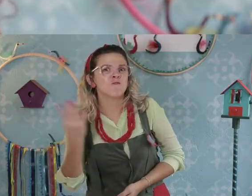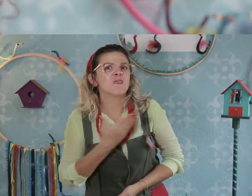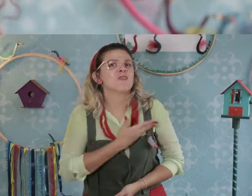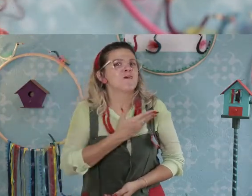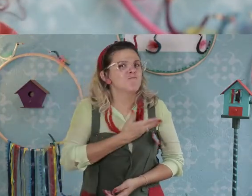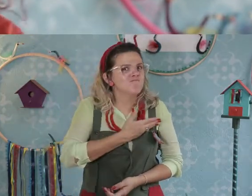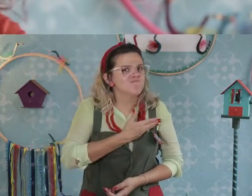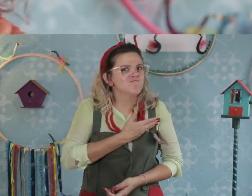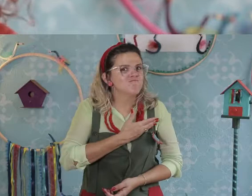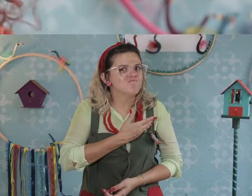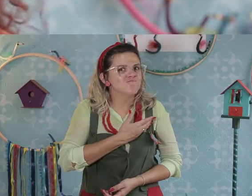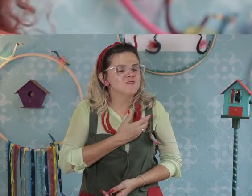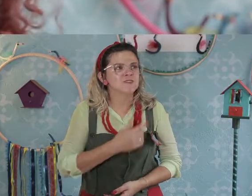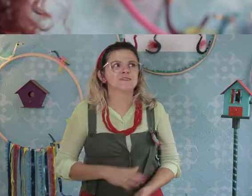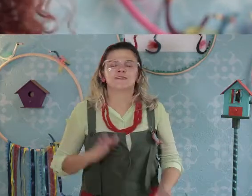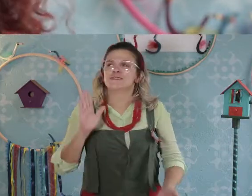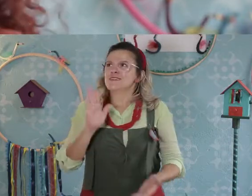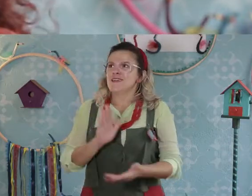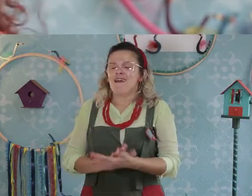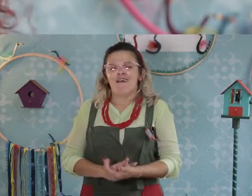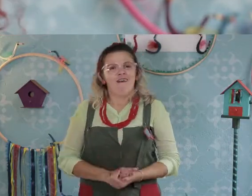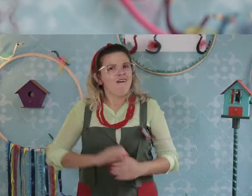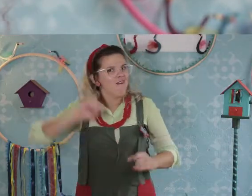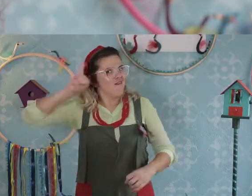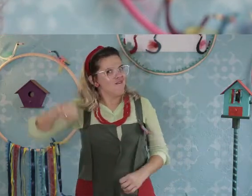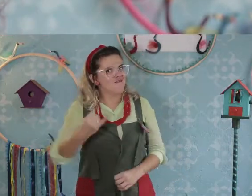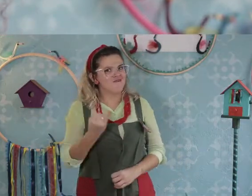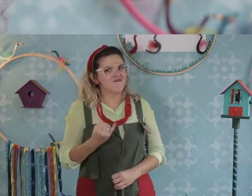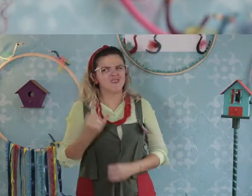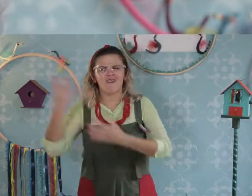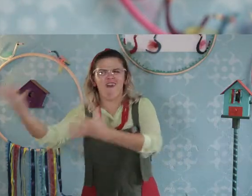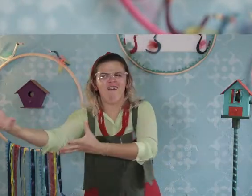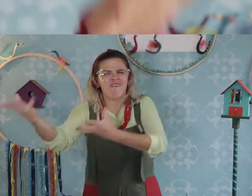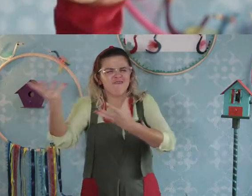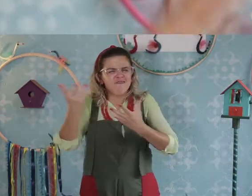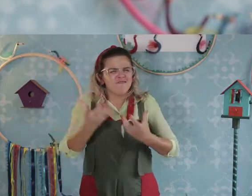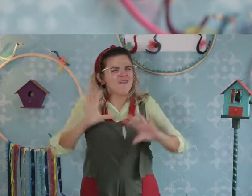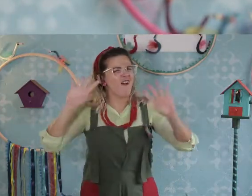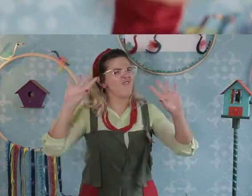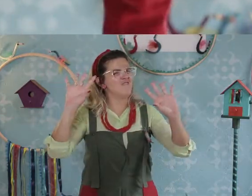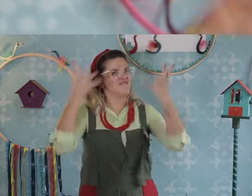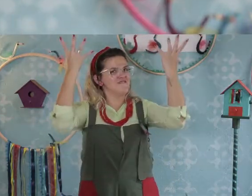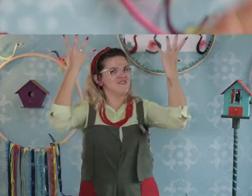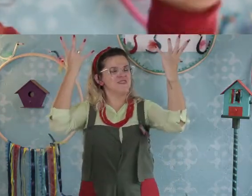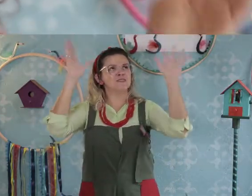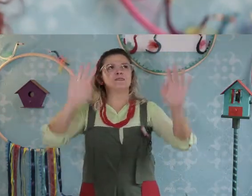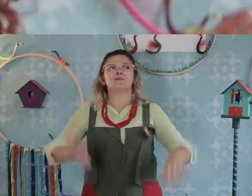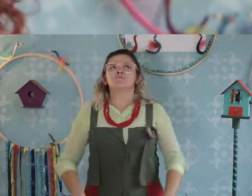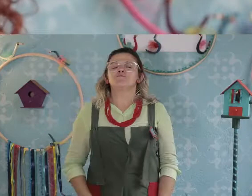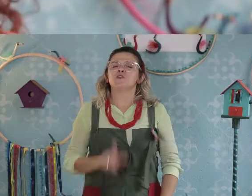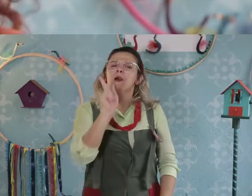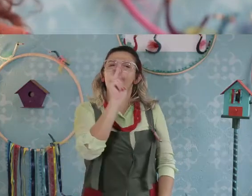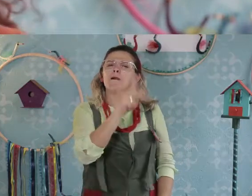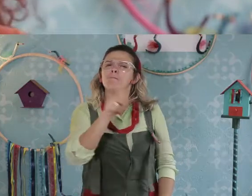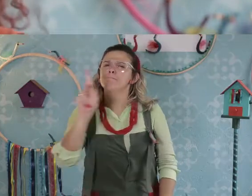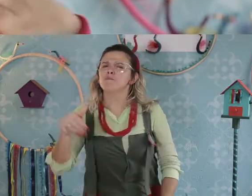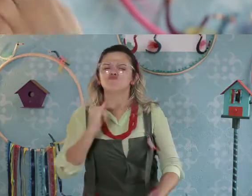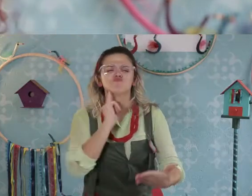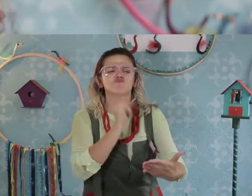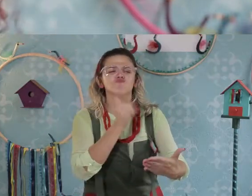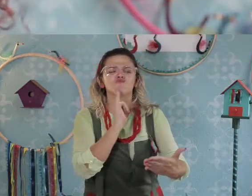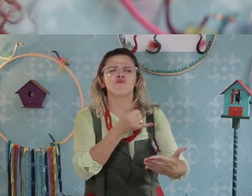da Caliandra resolveu ajudar nessa festança. E cada aula que terminava,